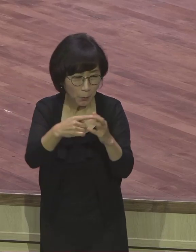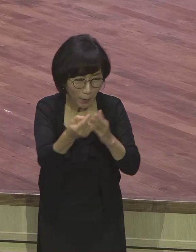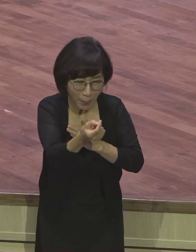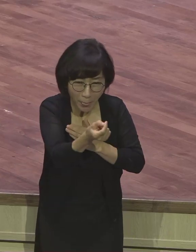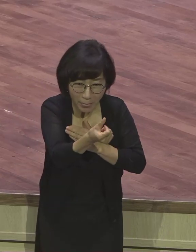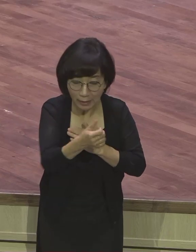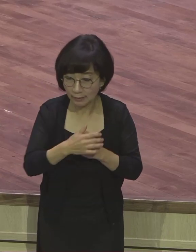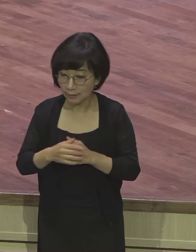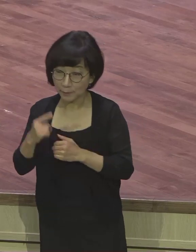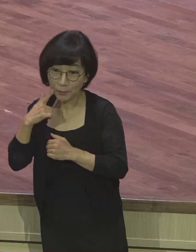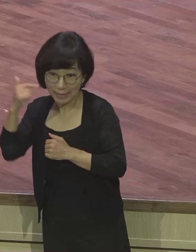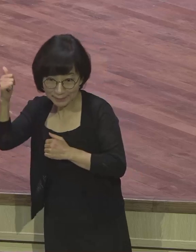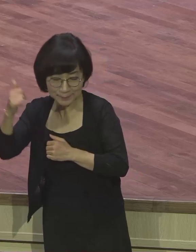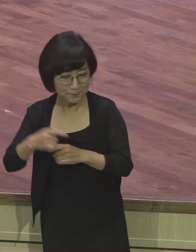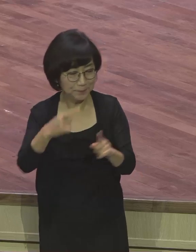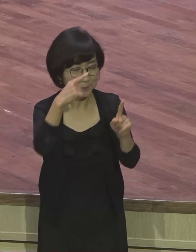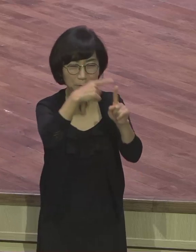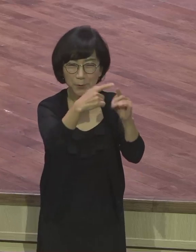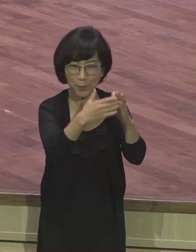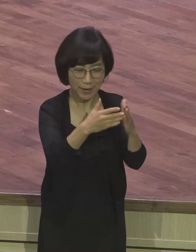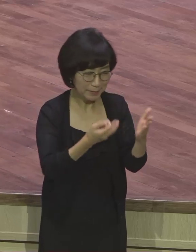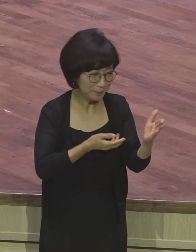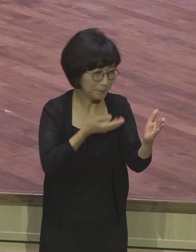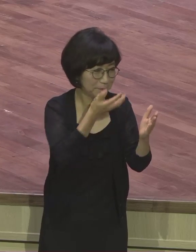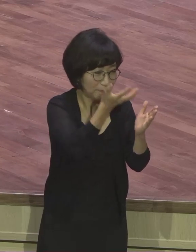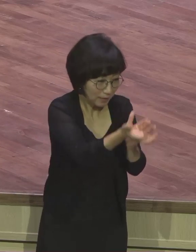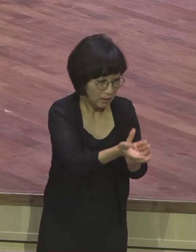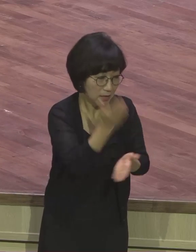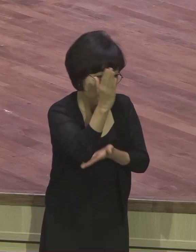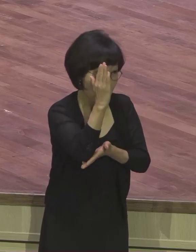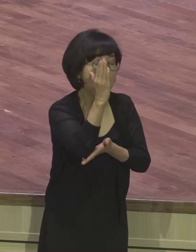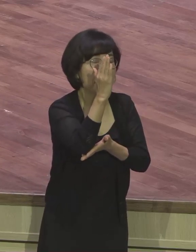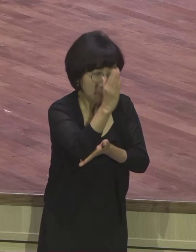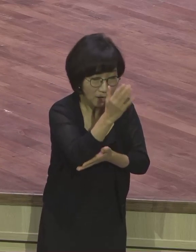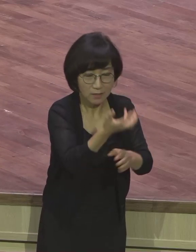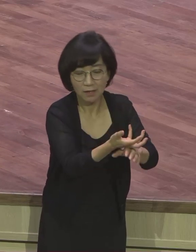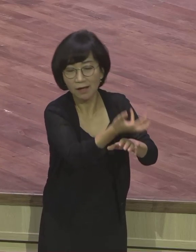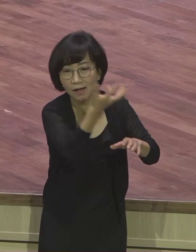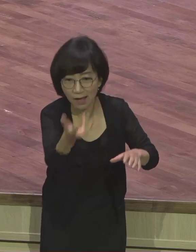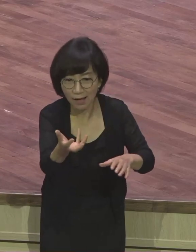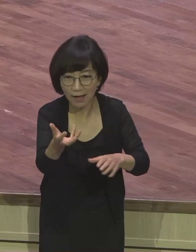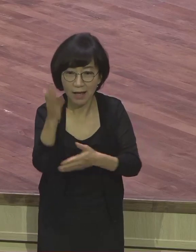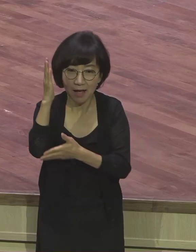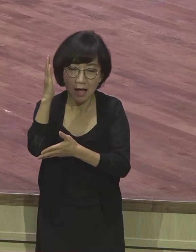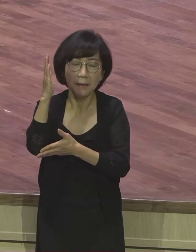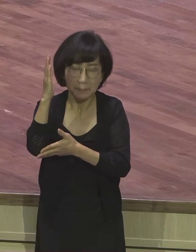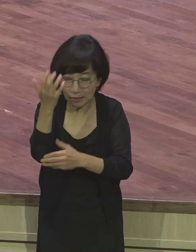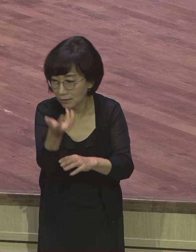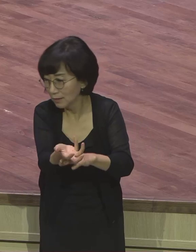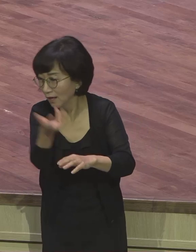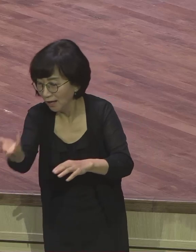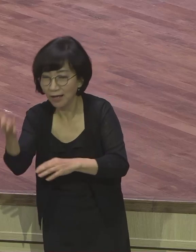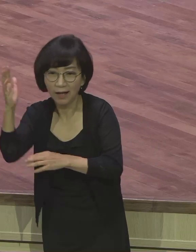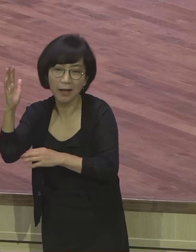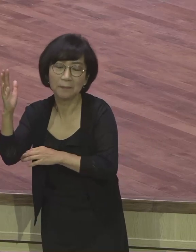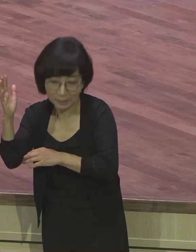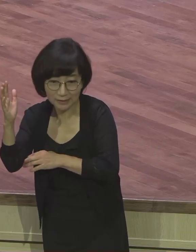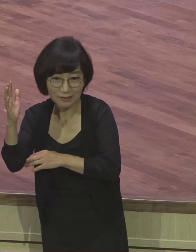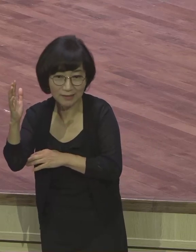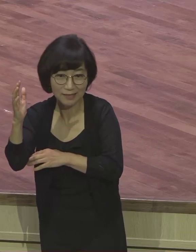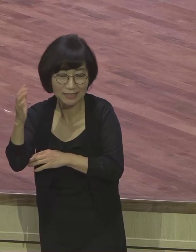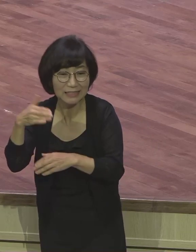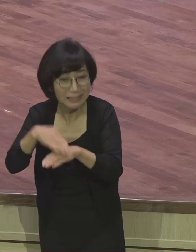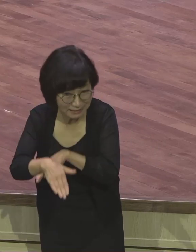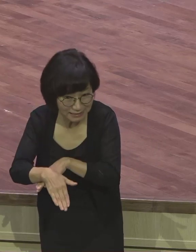사람이 교회들을 막 순회하면서 목회를 했어요. 목사가 없으니까 그렇게 설교를 했는데, 당시에는